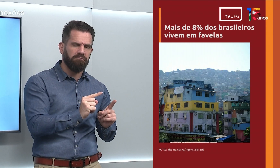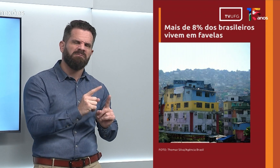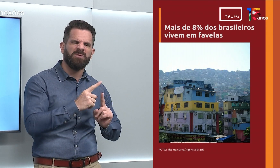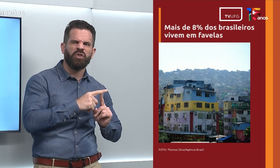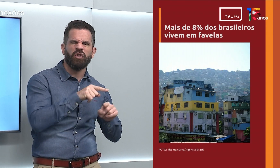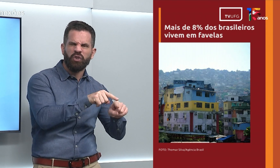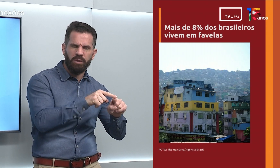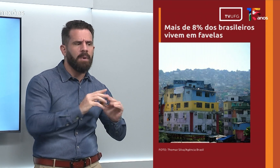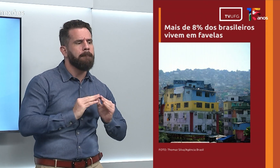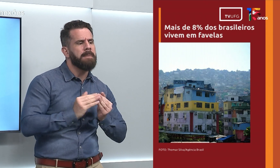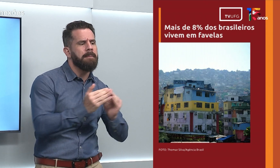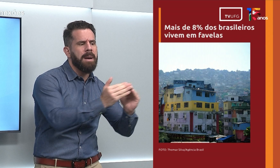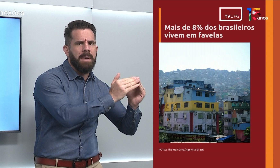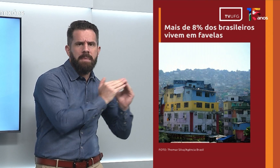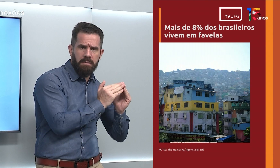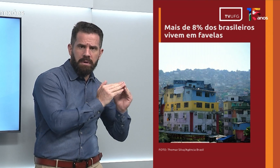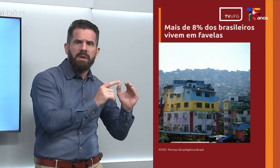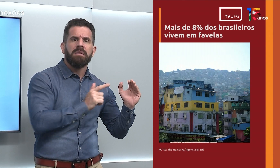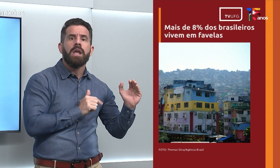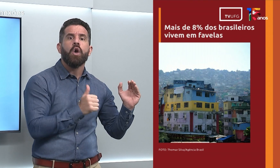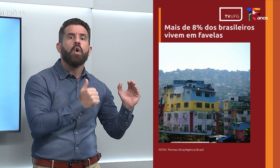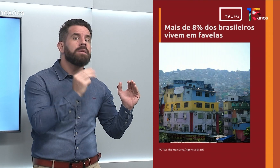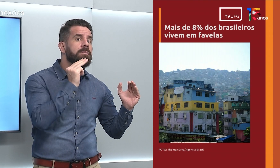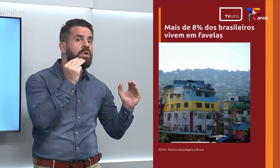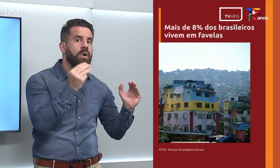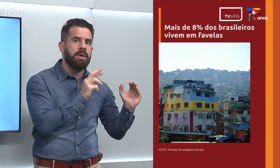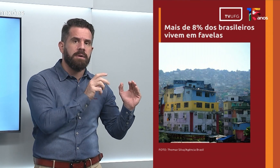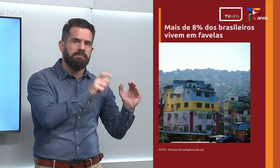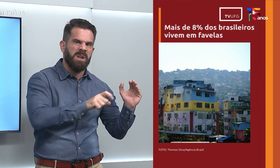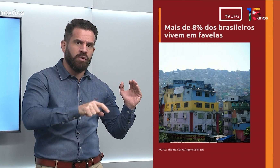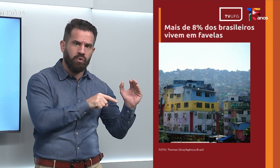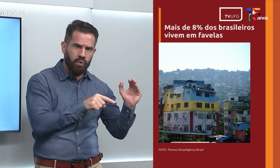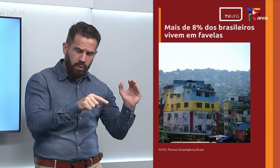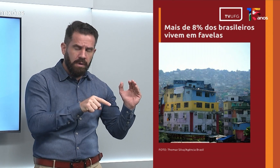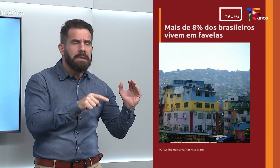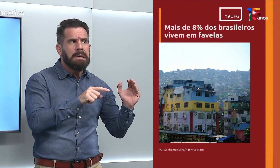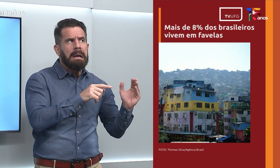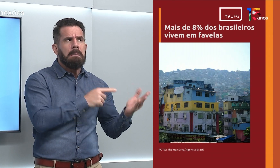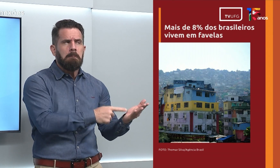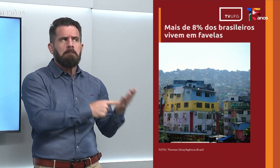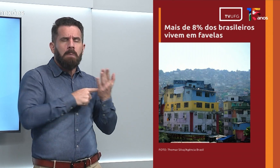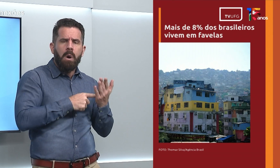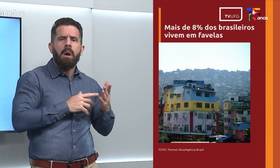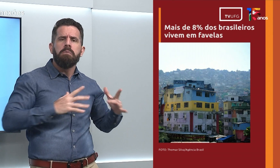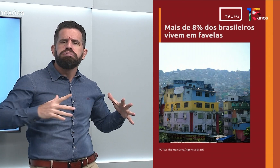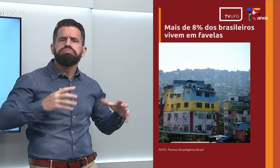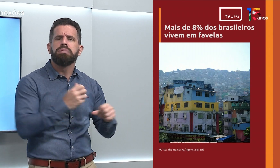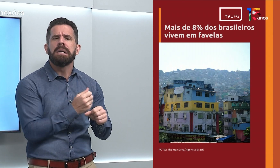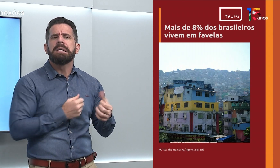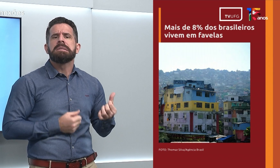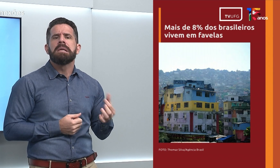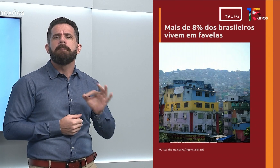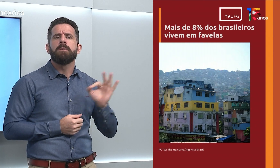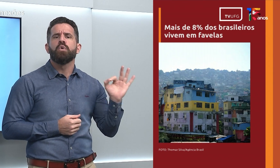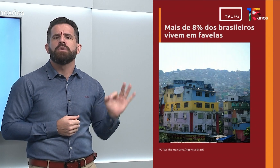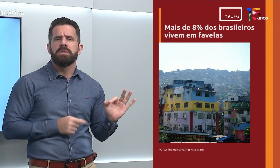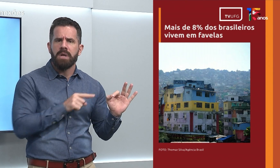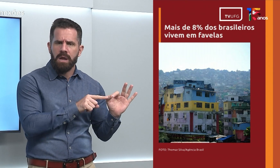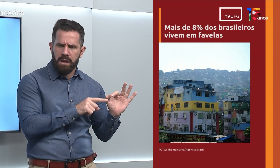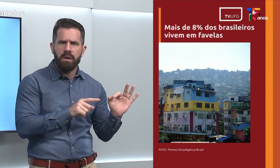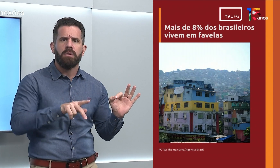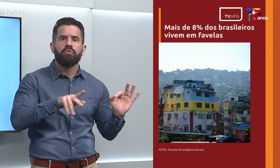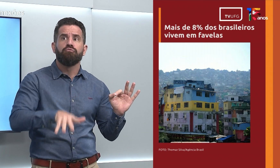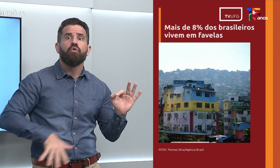onde moravam cerca de 11 milhões de pessoas. E isso representava, na época, 6% da população